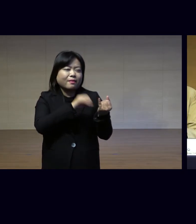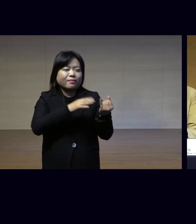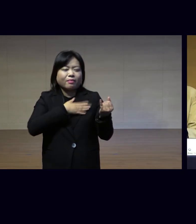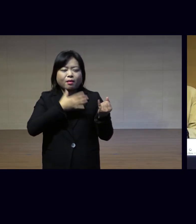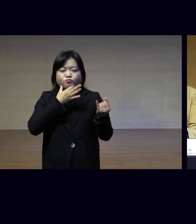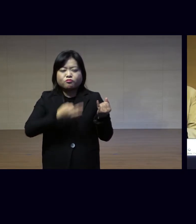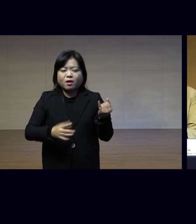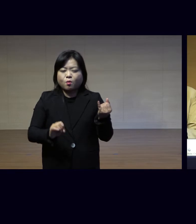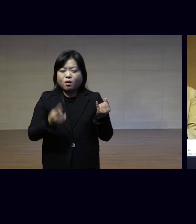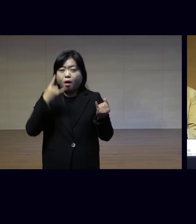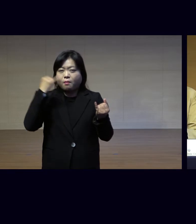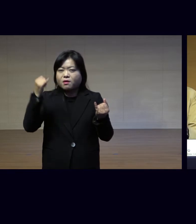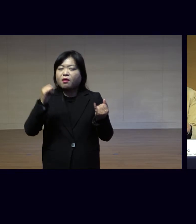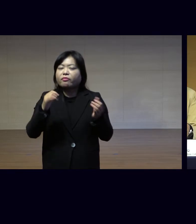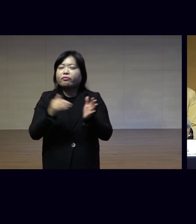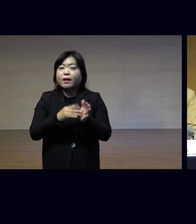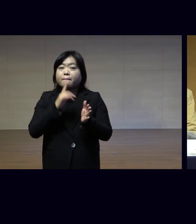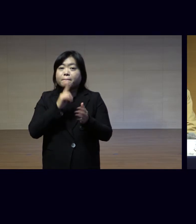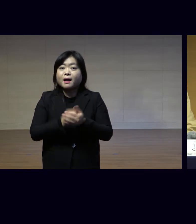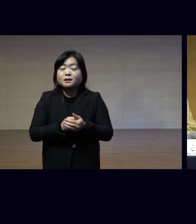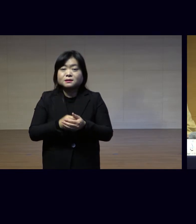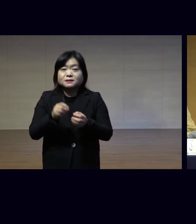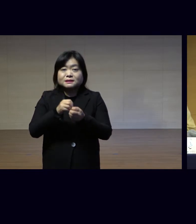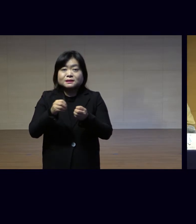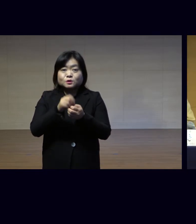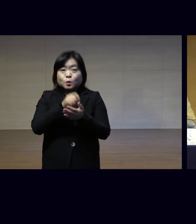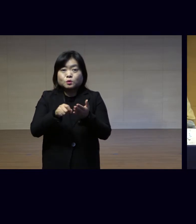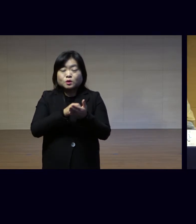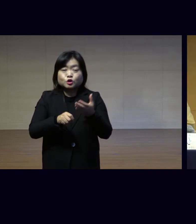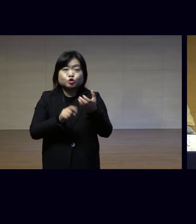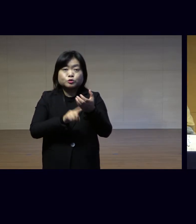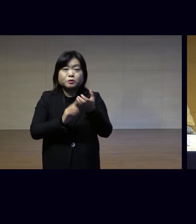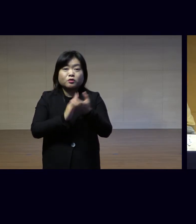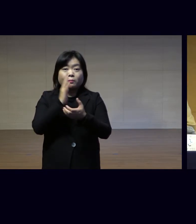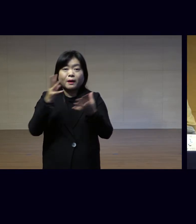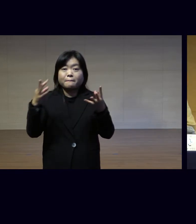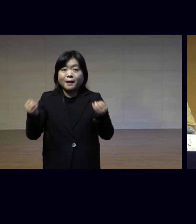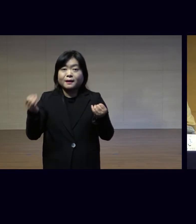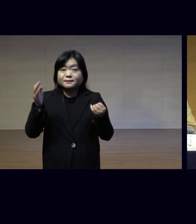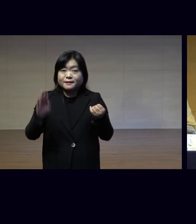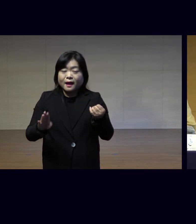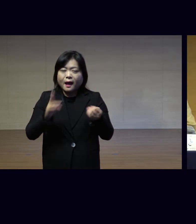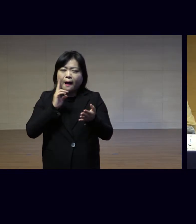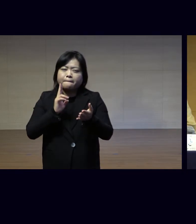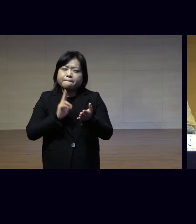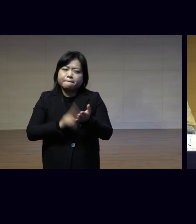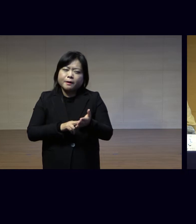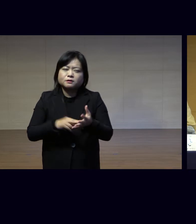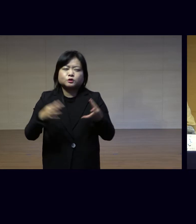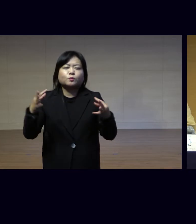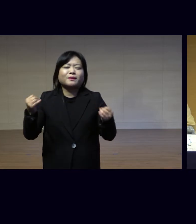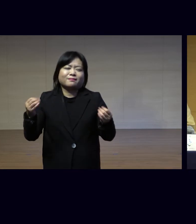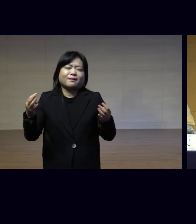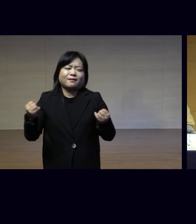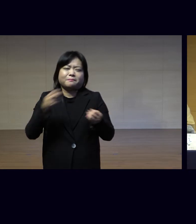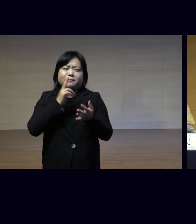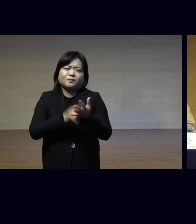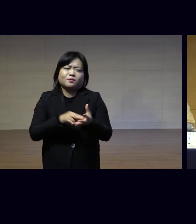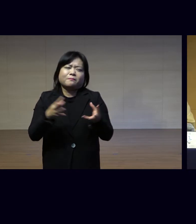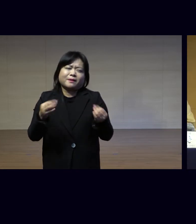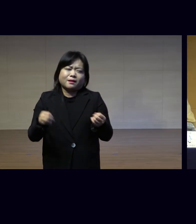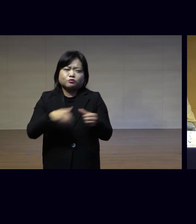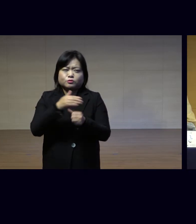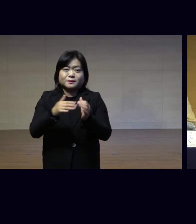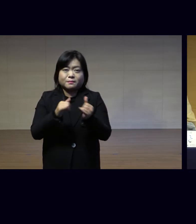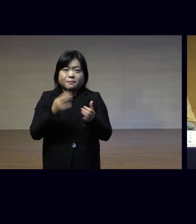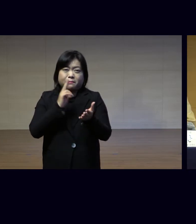편지로. 소설이 90편 넘게 어마어마하게 많은데 편지는 또 왜 이렇게 많은지 주변